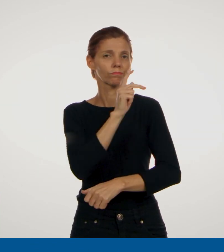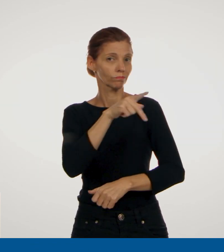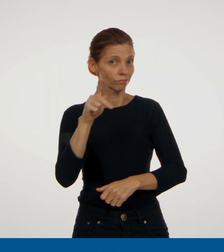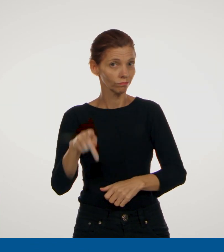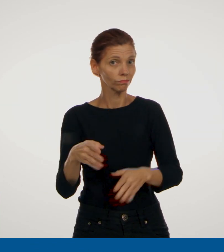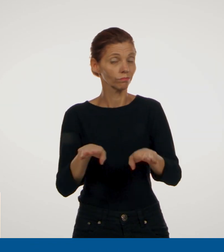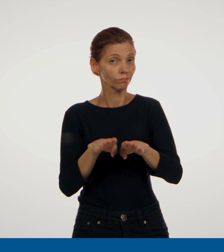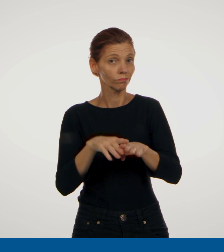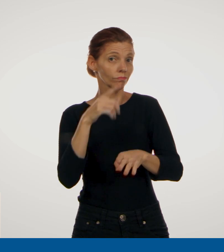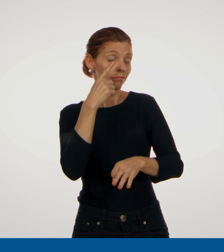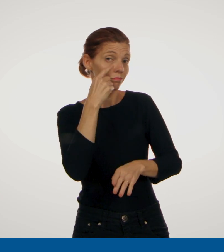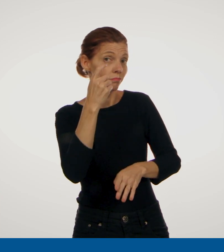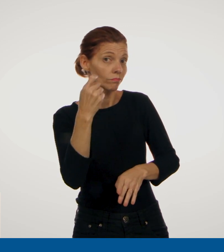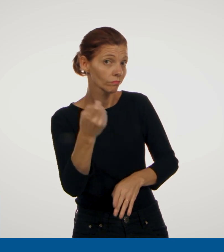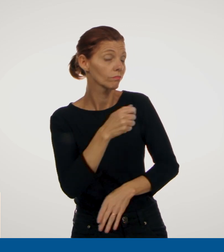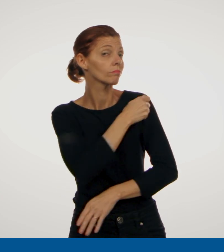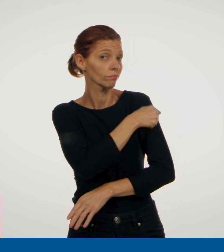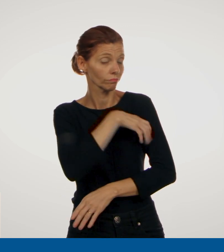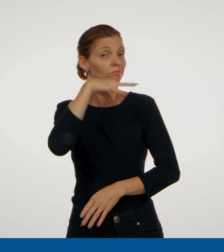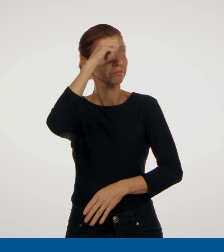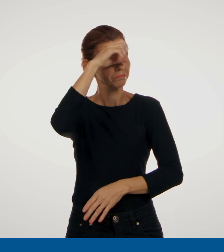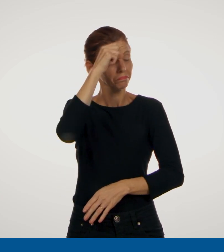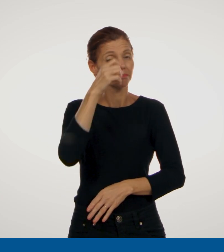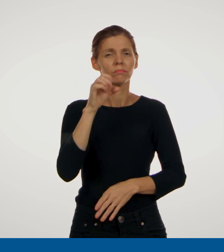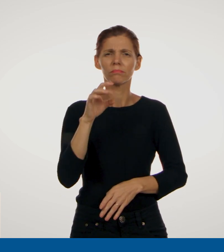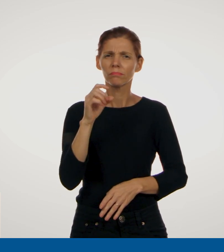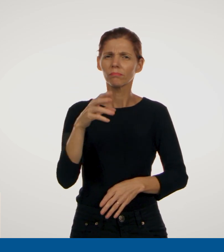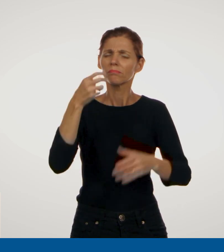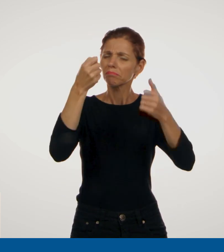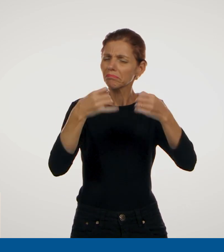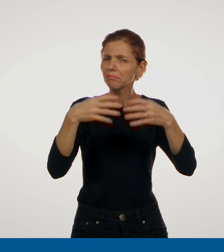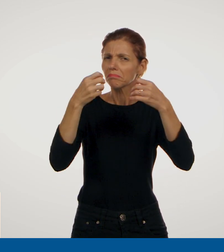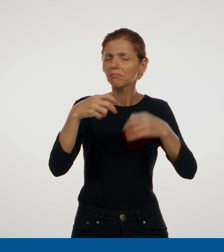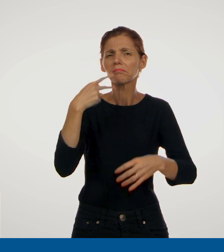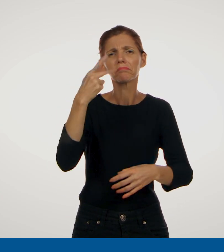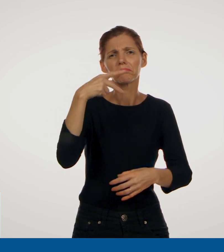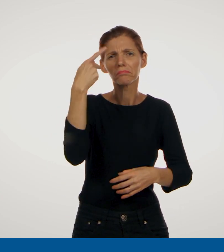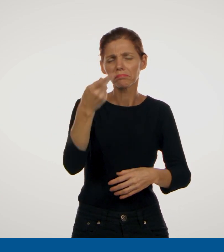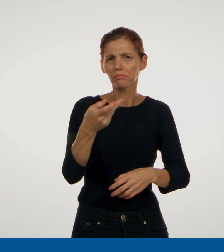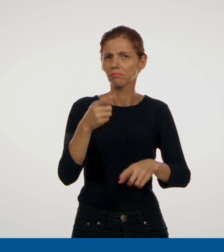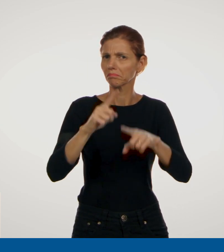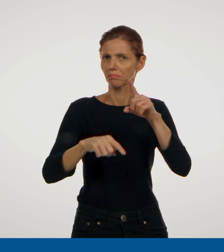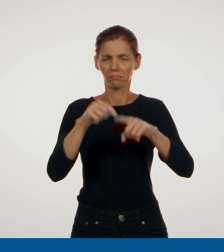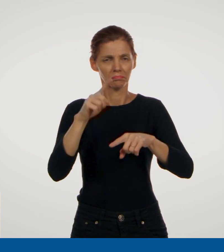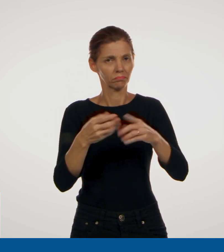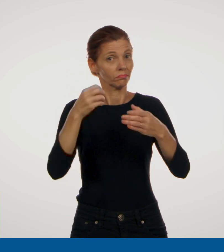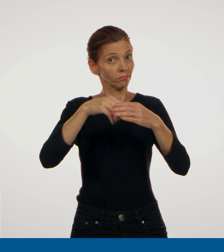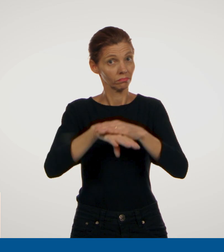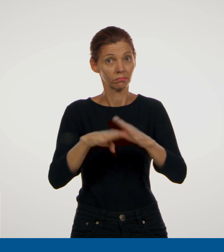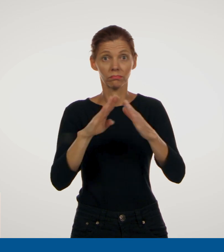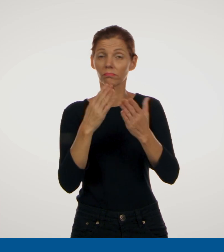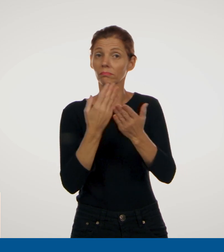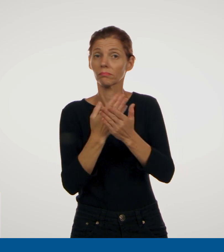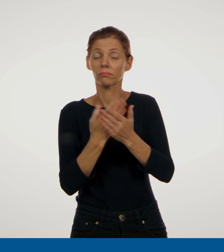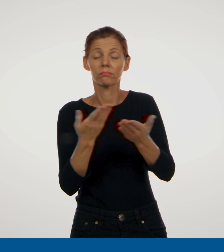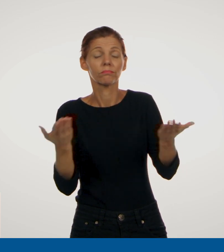em aprender, pois apenas falar a matéria na aula é insuficiente. Não basta que o aluno memorize os conhecimentos para que